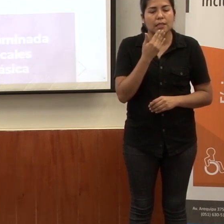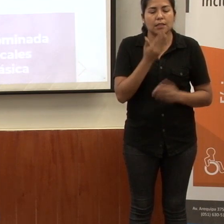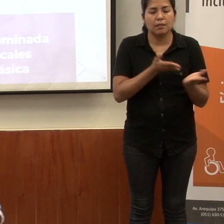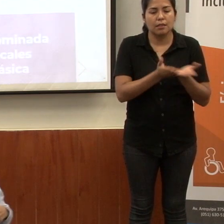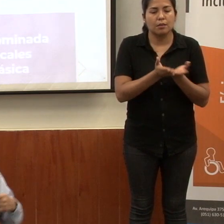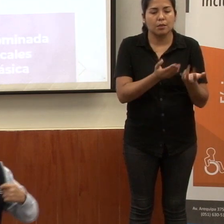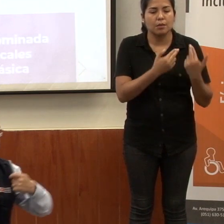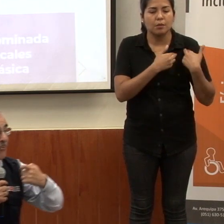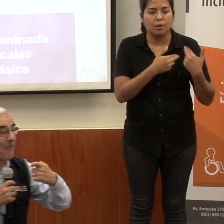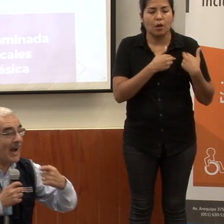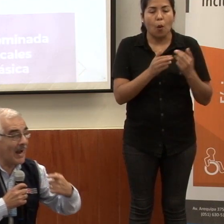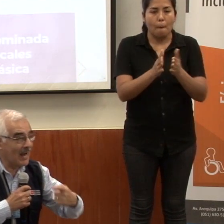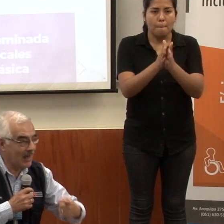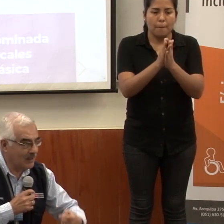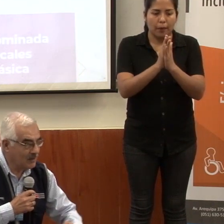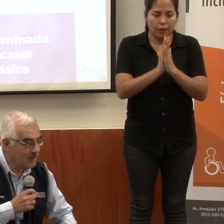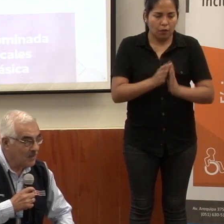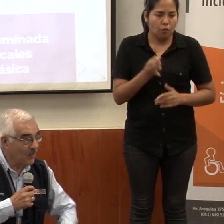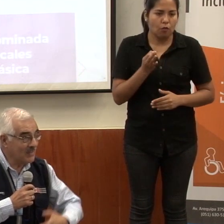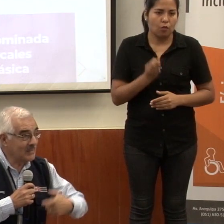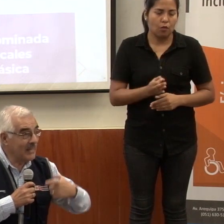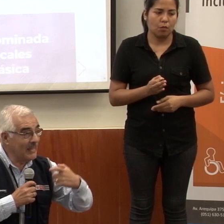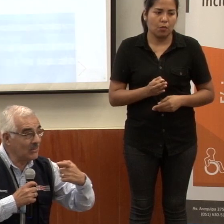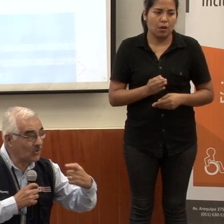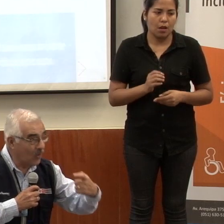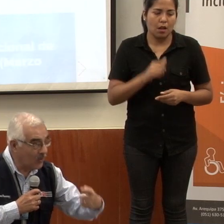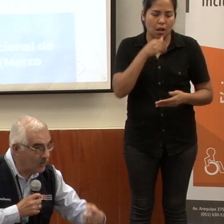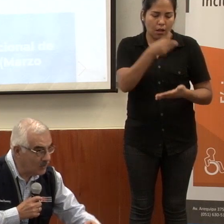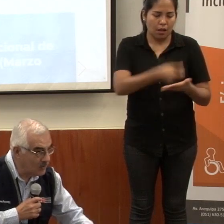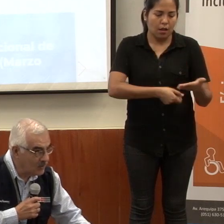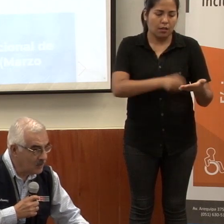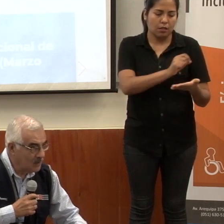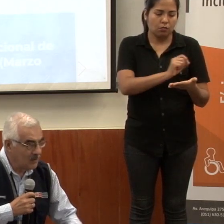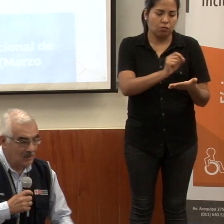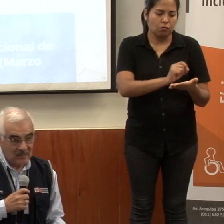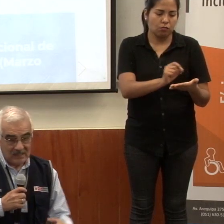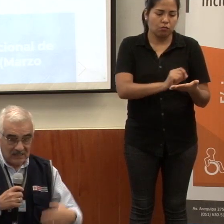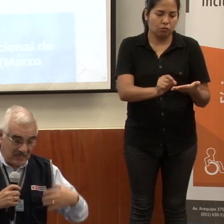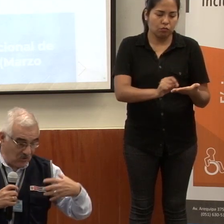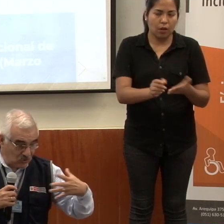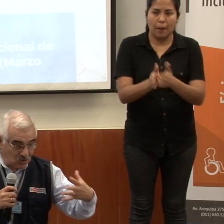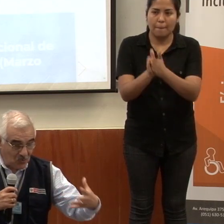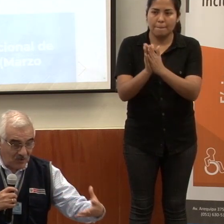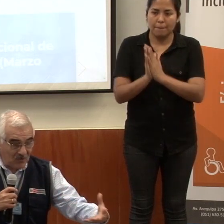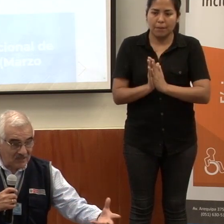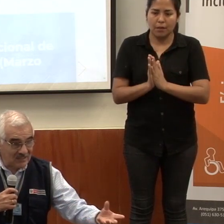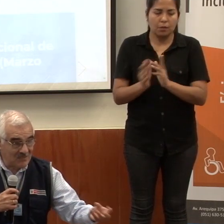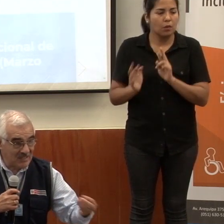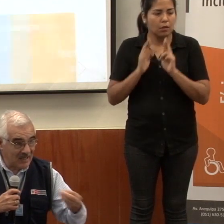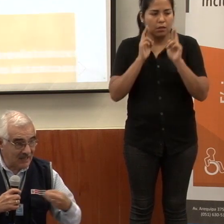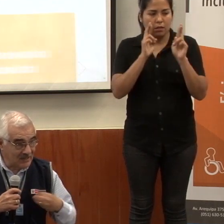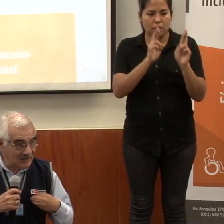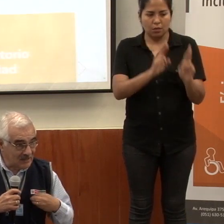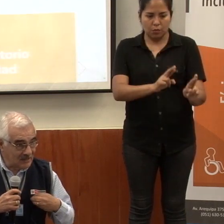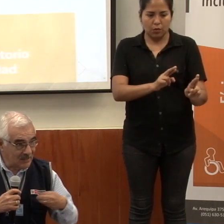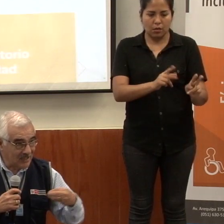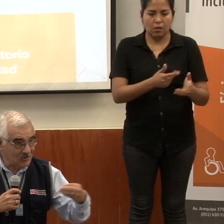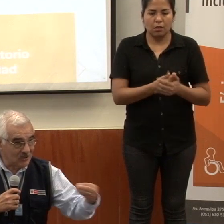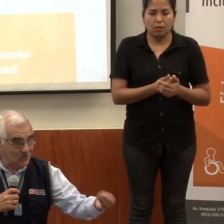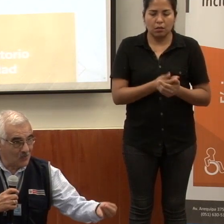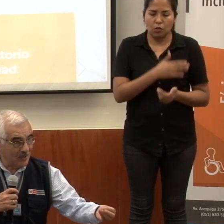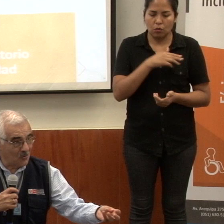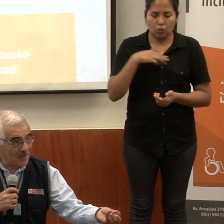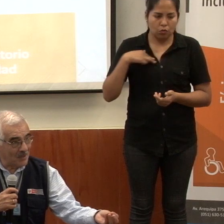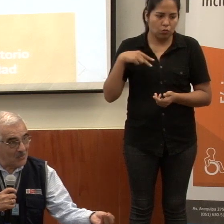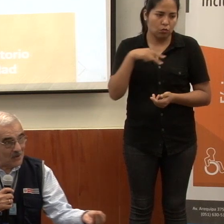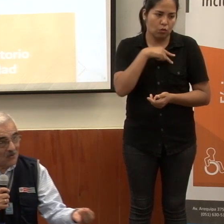pero hacemos un pedido formal, por escrito, y nosotros podemos hacer de vigilantes de que eso